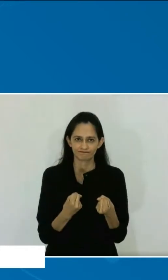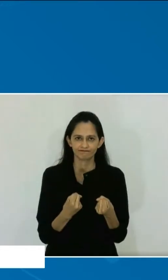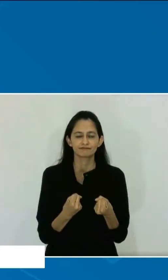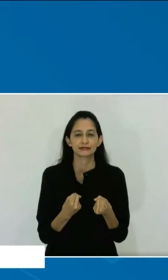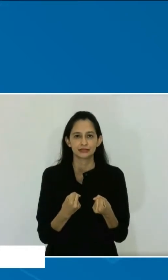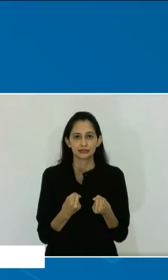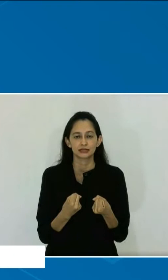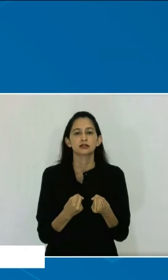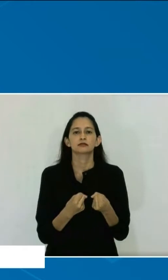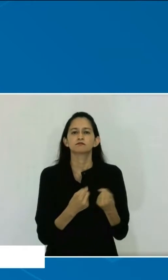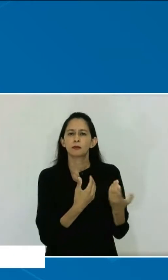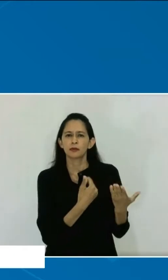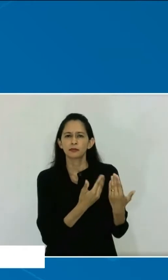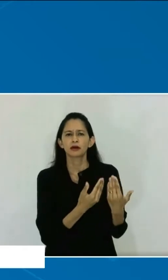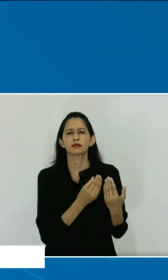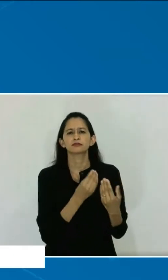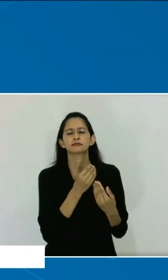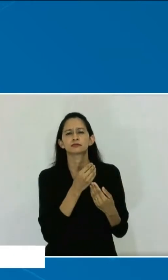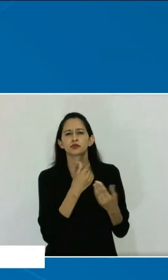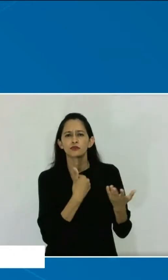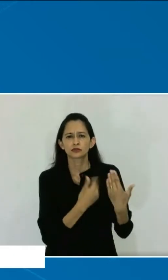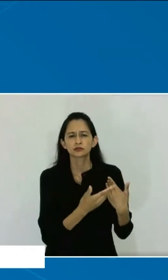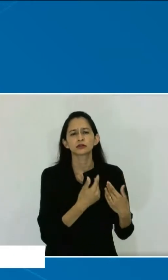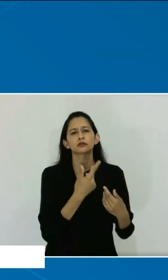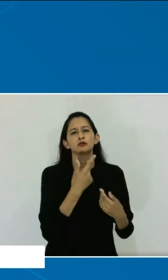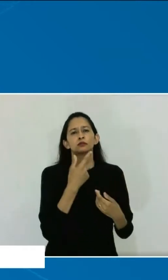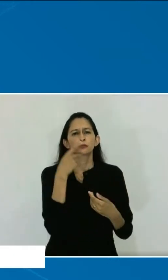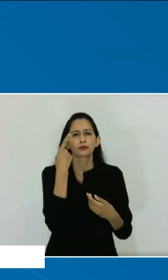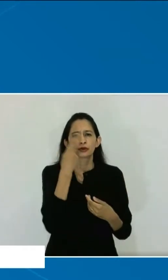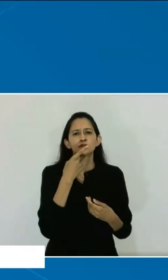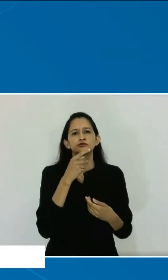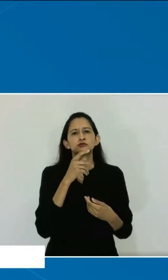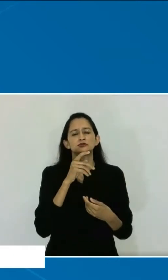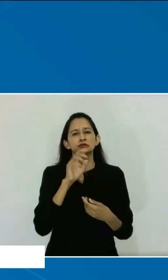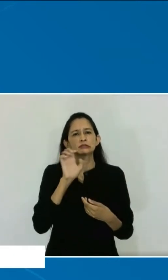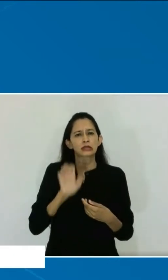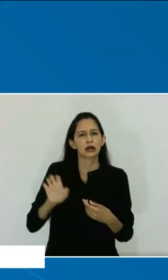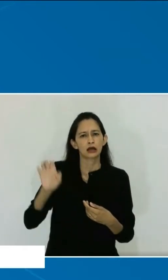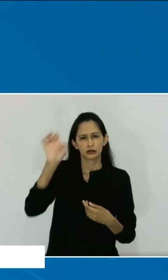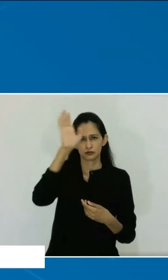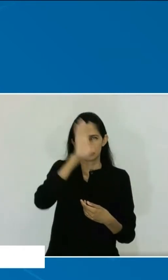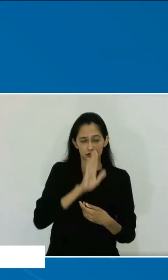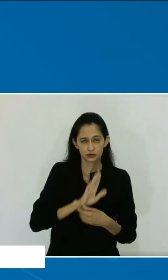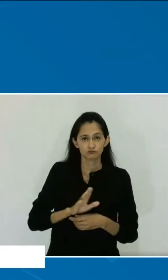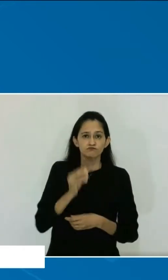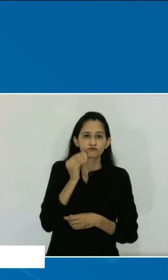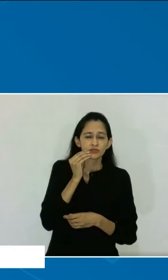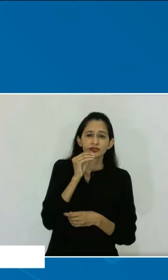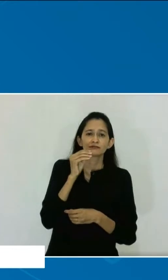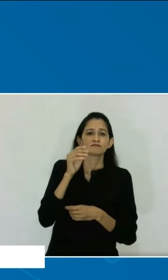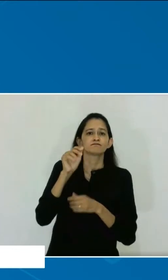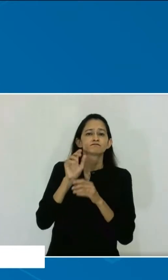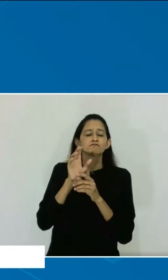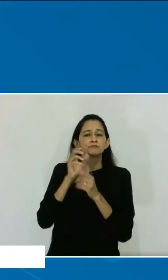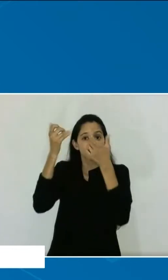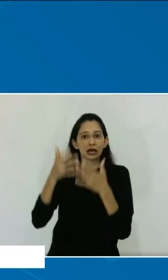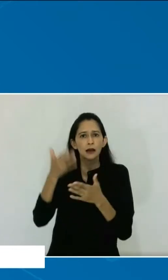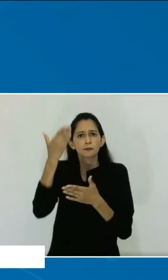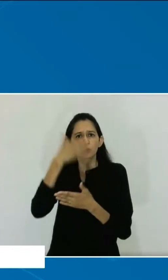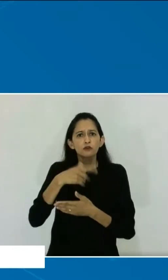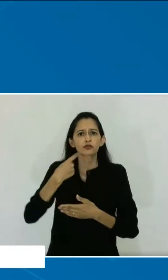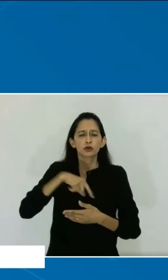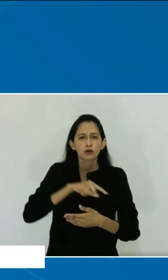com as bancadas dos diversos estados para revertermos, obviamente, o projeto que está